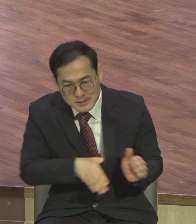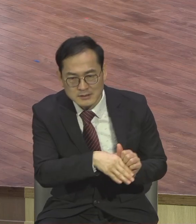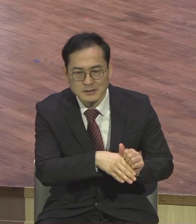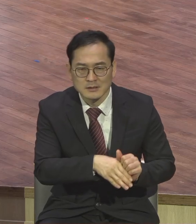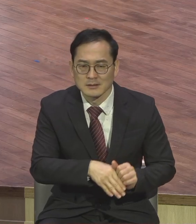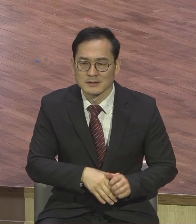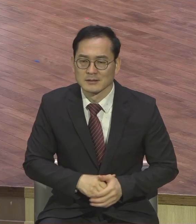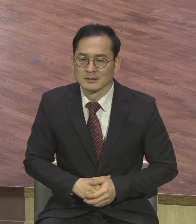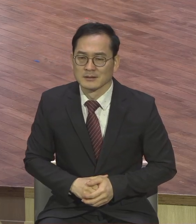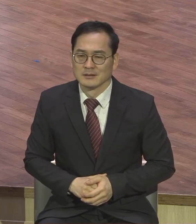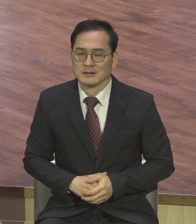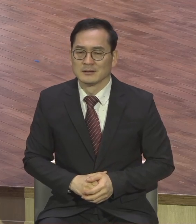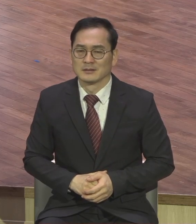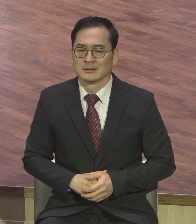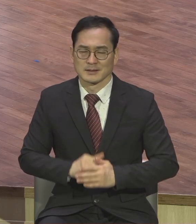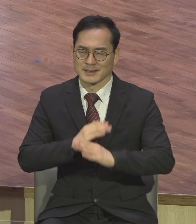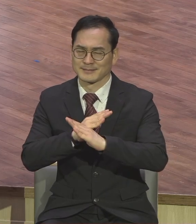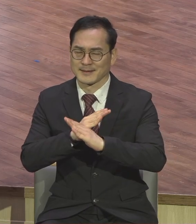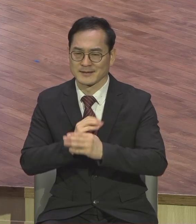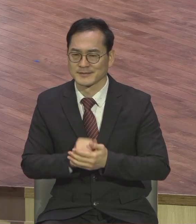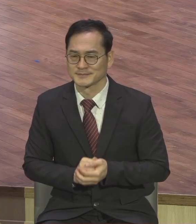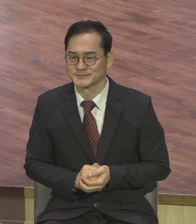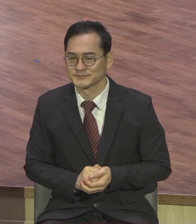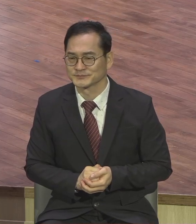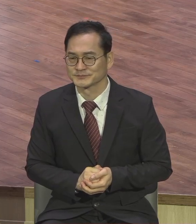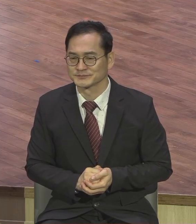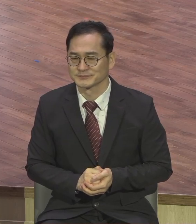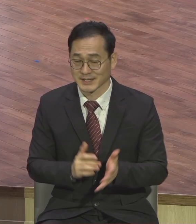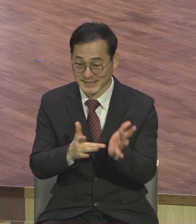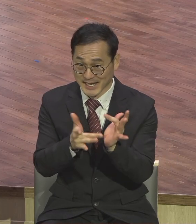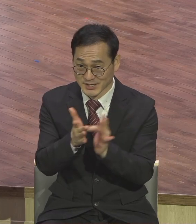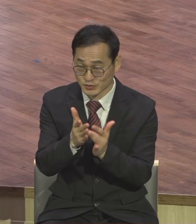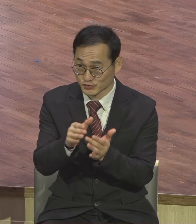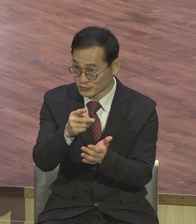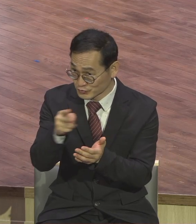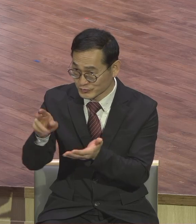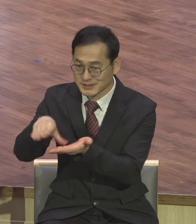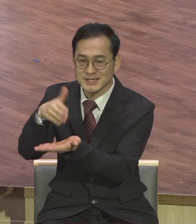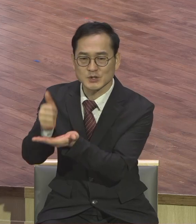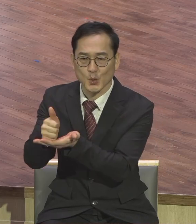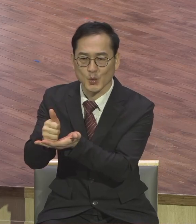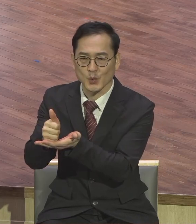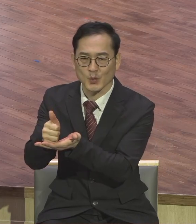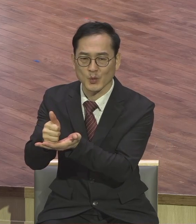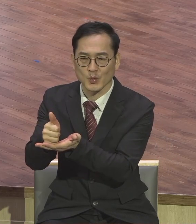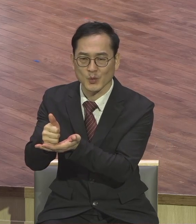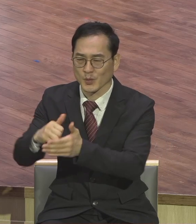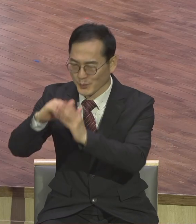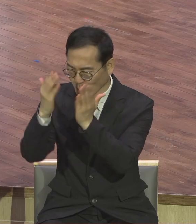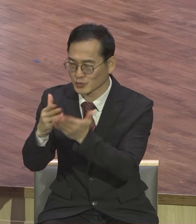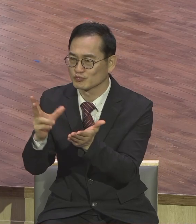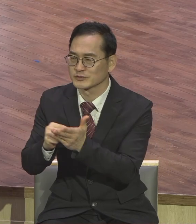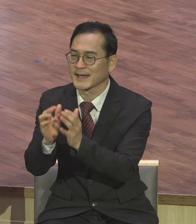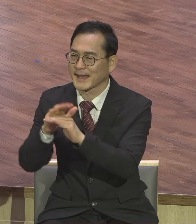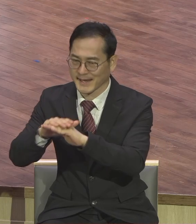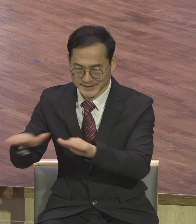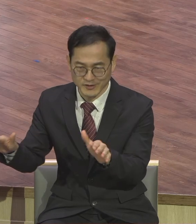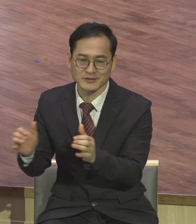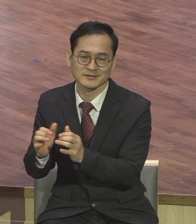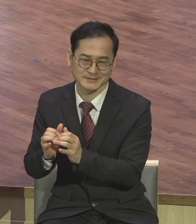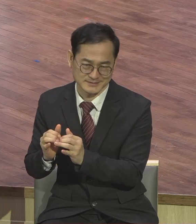그래서 여러분요, 예수가 나의 그리스도, 모든 문제 해결자다. 답이 나오지 않은